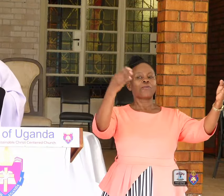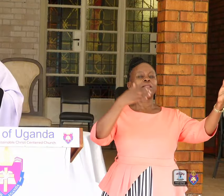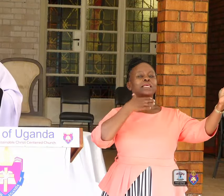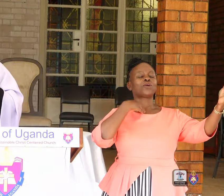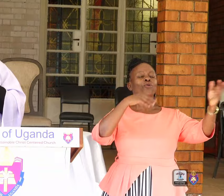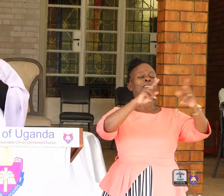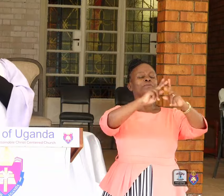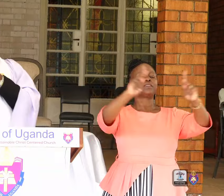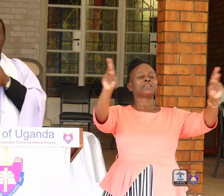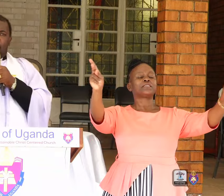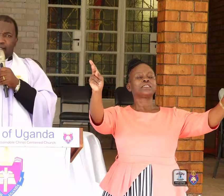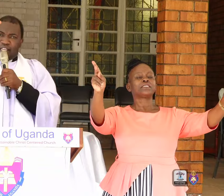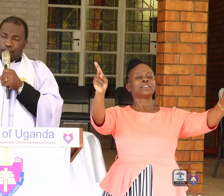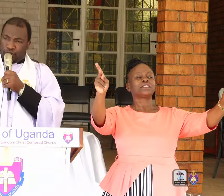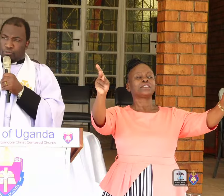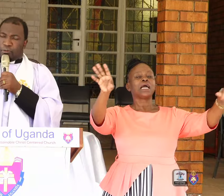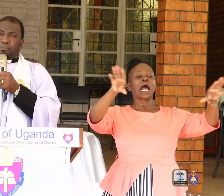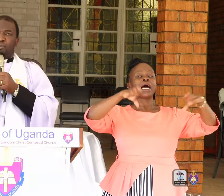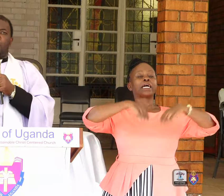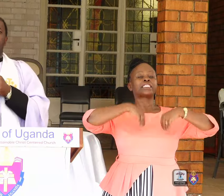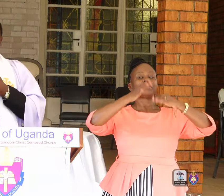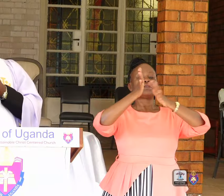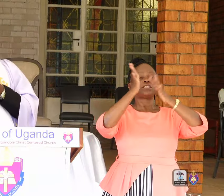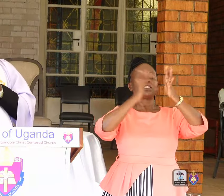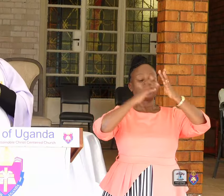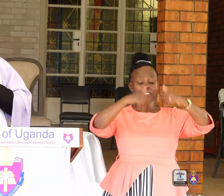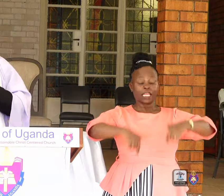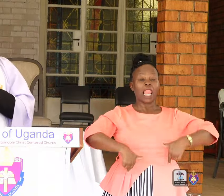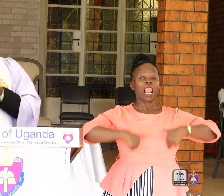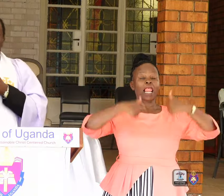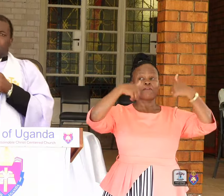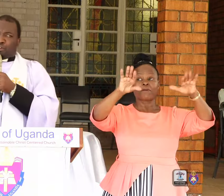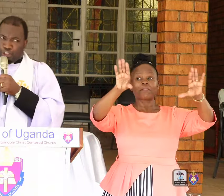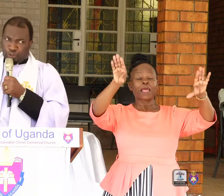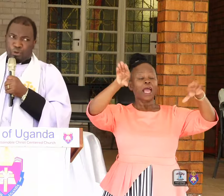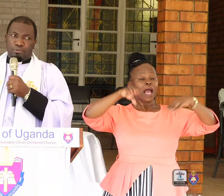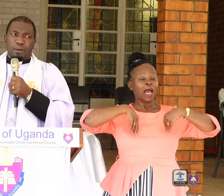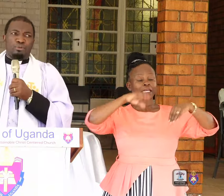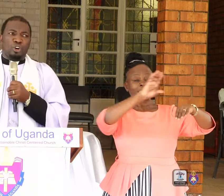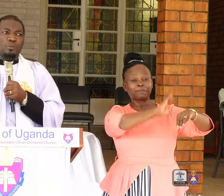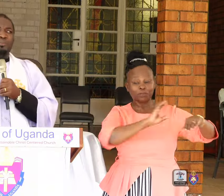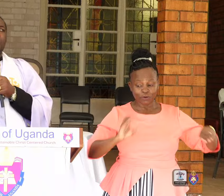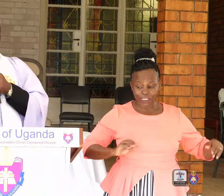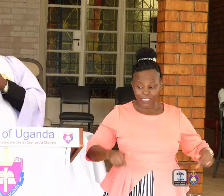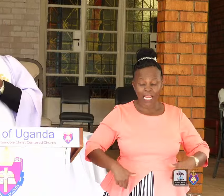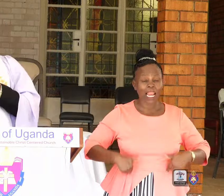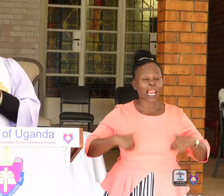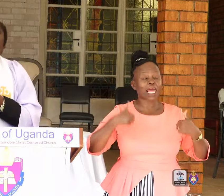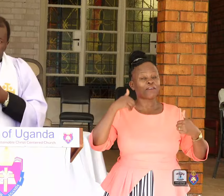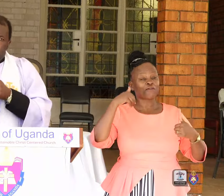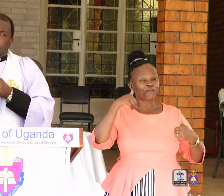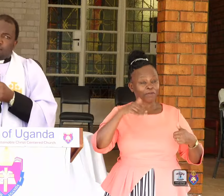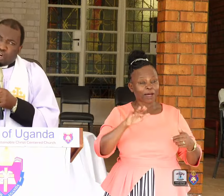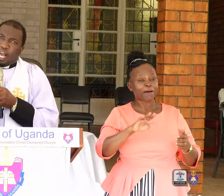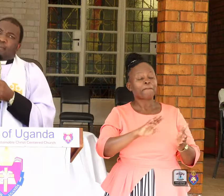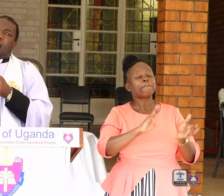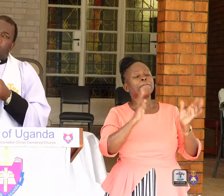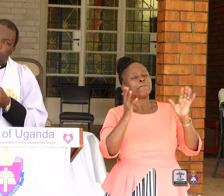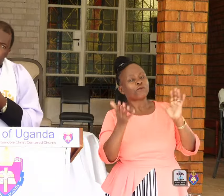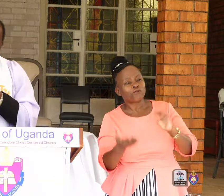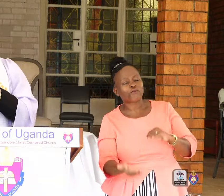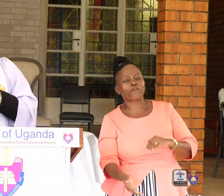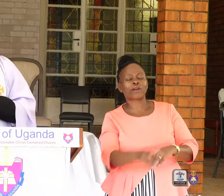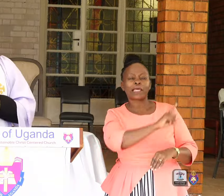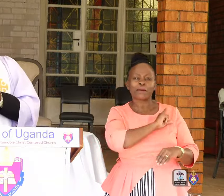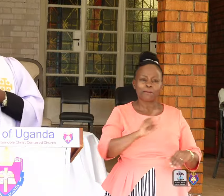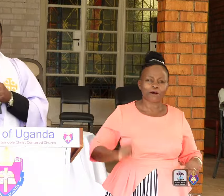mirembe sembeza Yesu mu bulamu bwo sembeza Kristo mu bulamu bwo mufule mokama wa